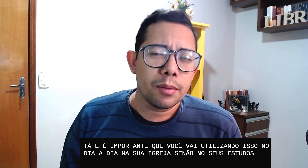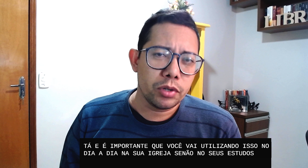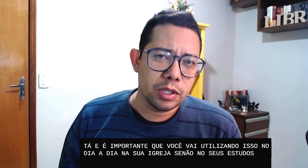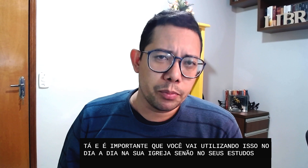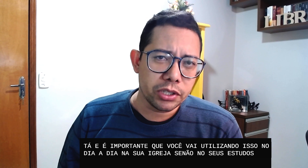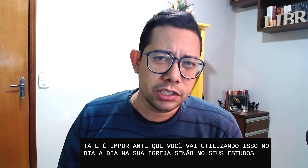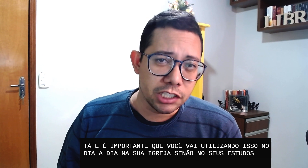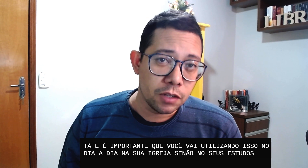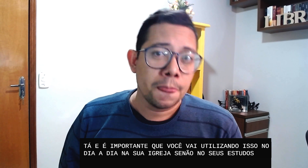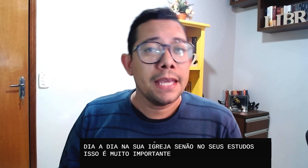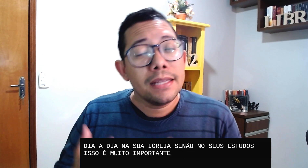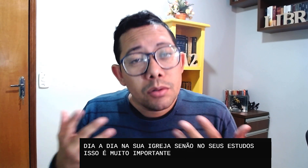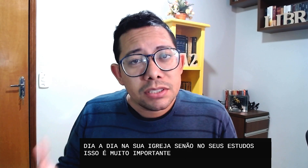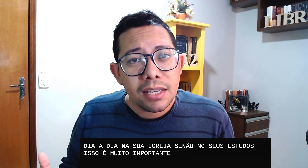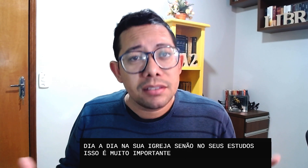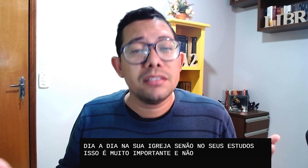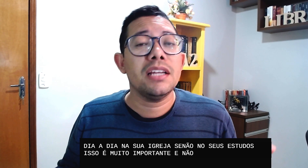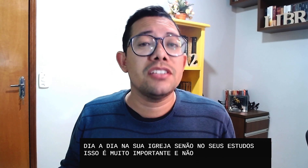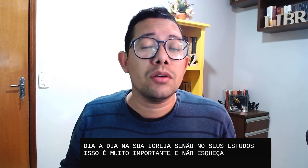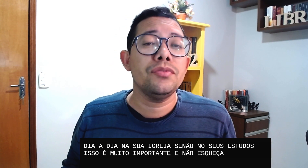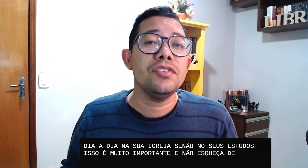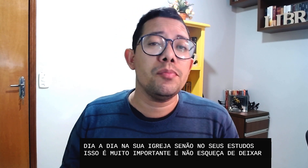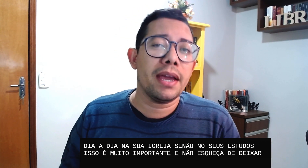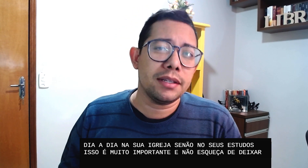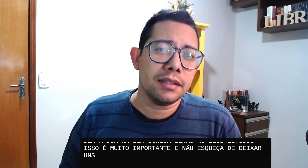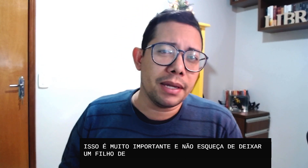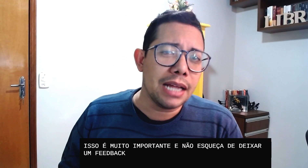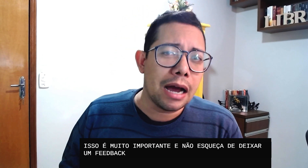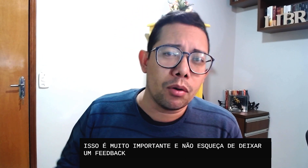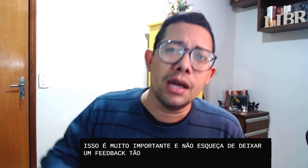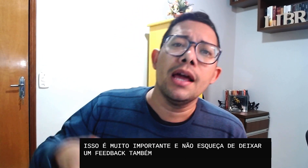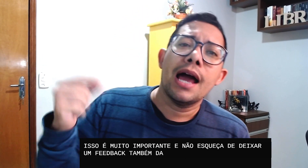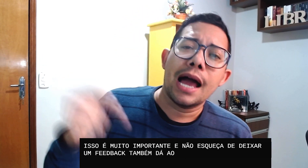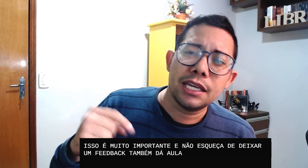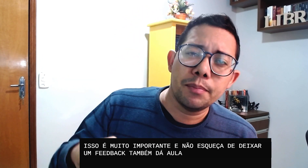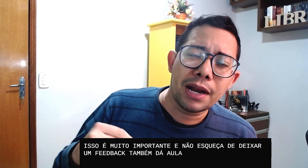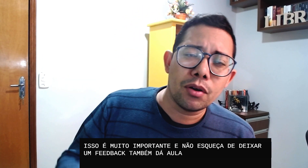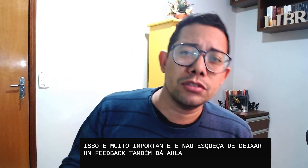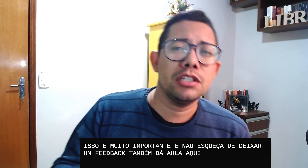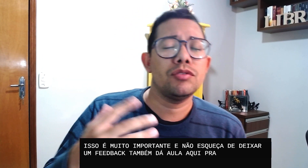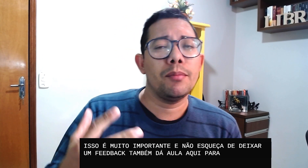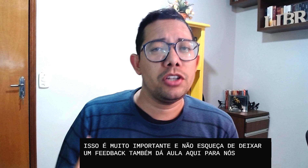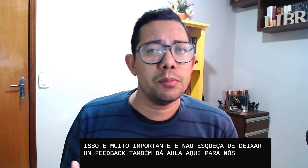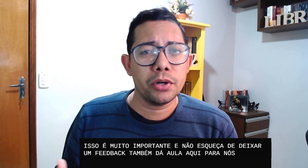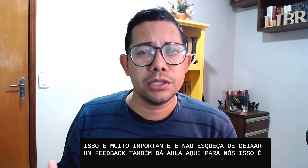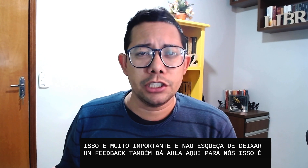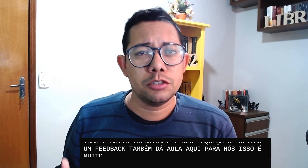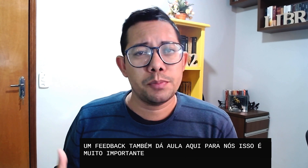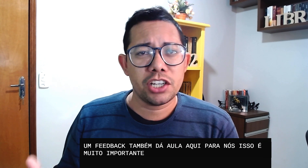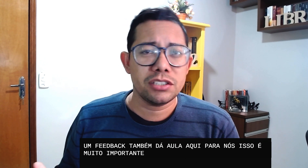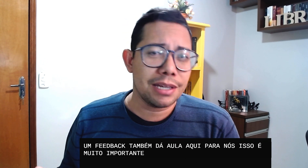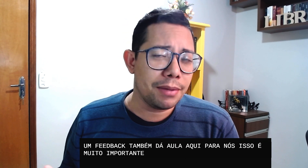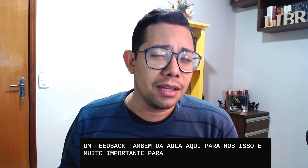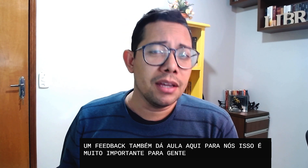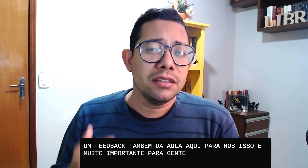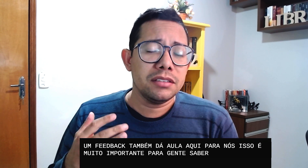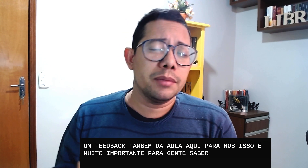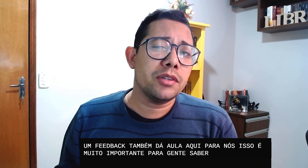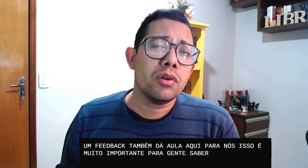muito importante. E não esqueça de deixar um feedback também da aula aqui para nós. Isso é muito importante para a gente saber se estamos